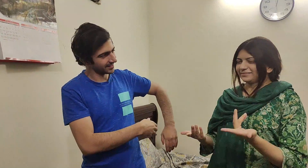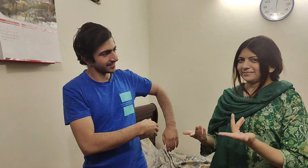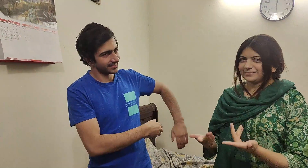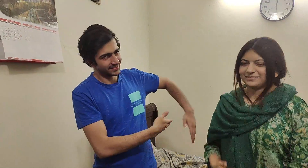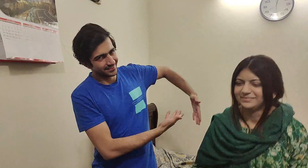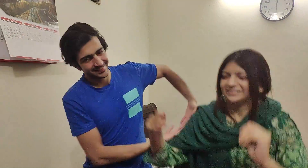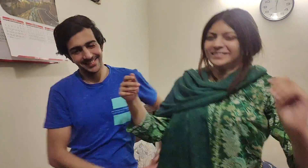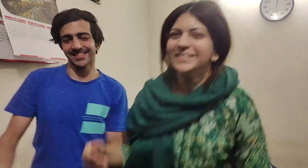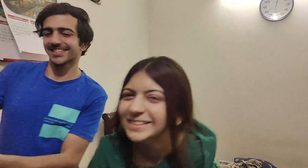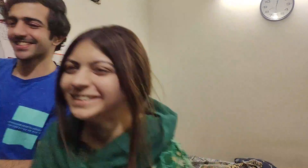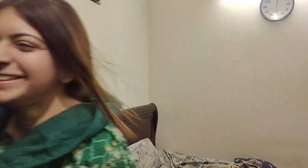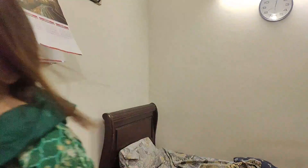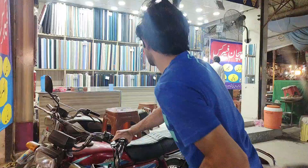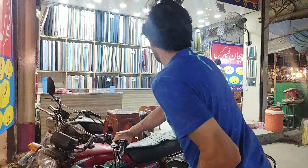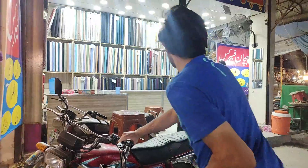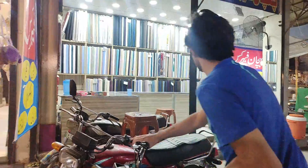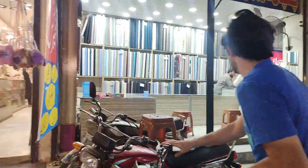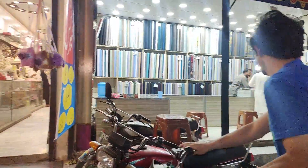बाय, चलो ओके।